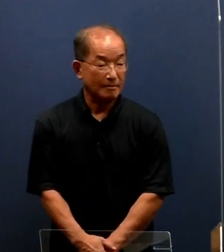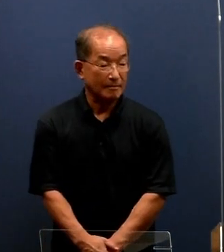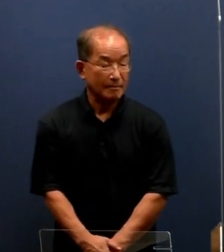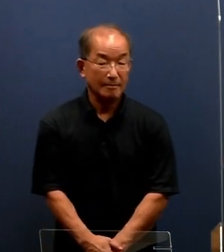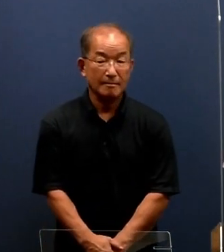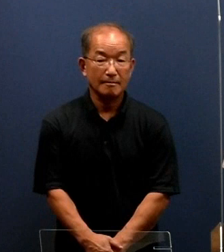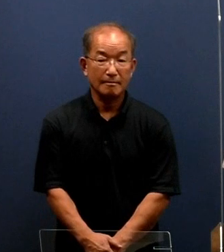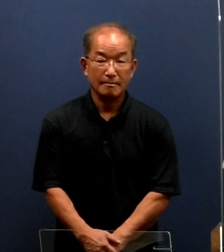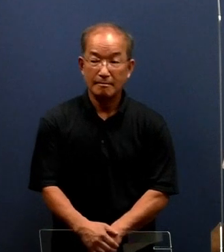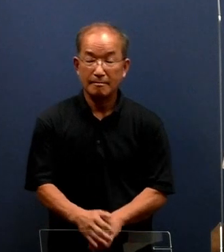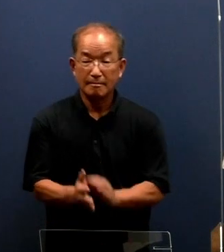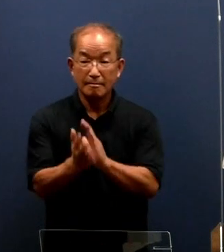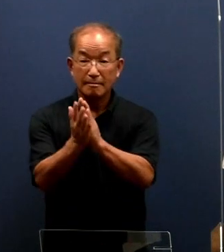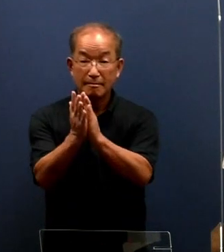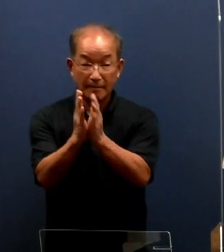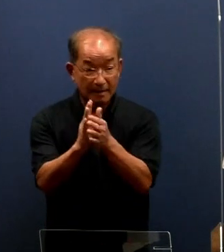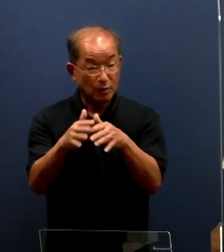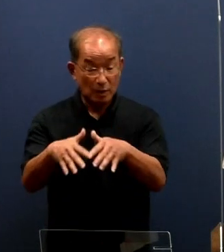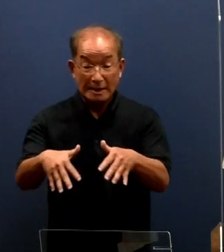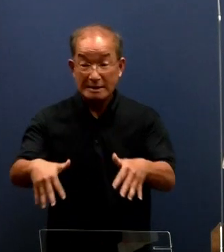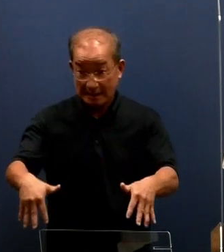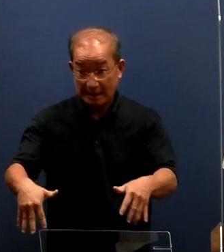140人体制に今している